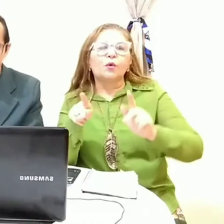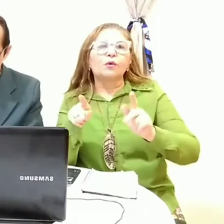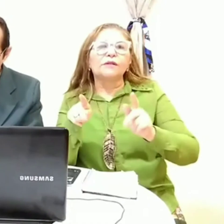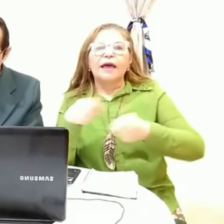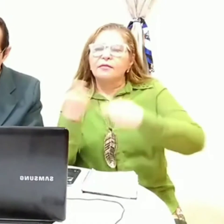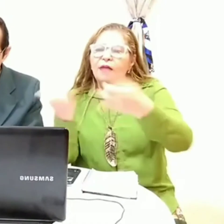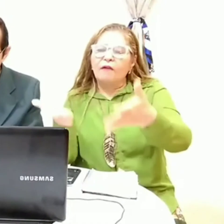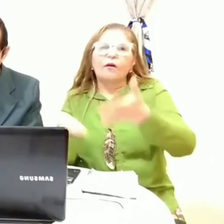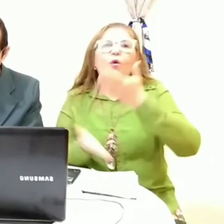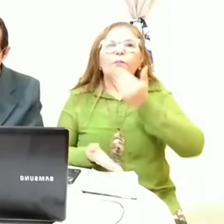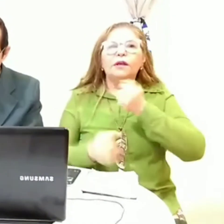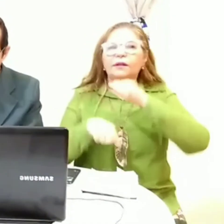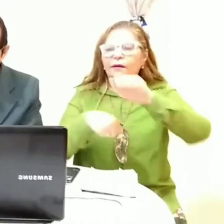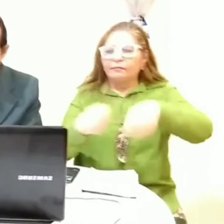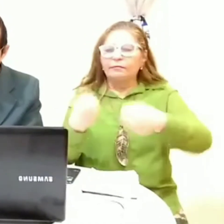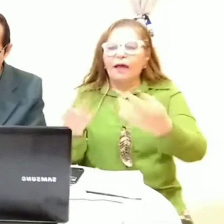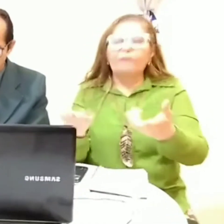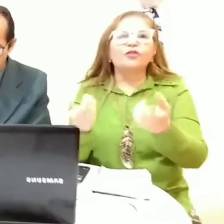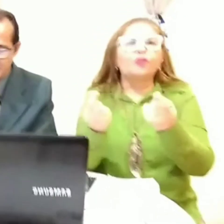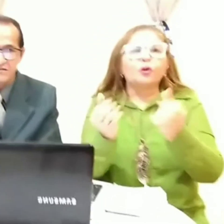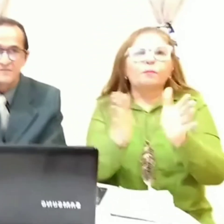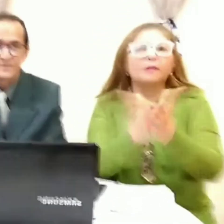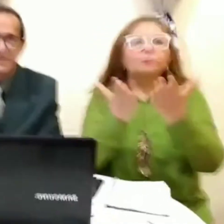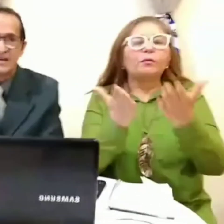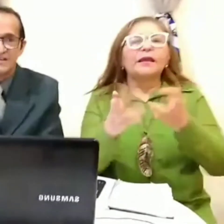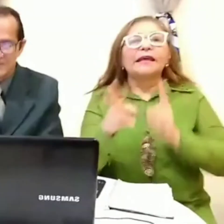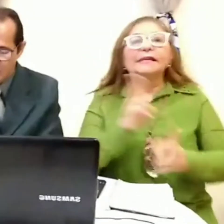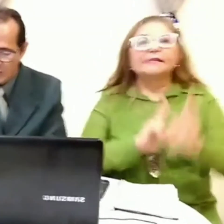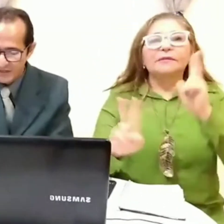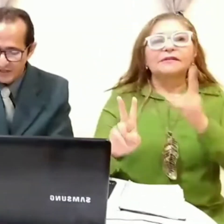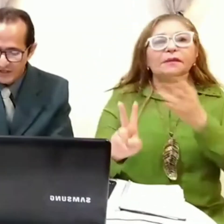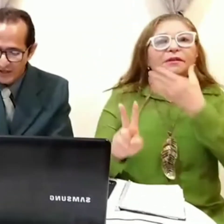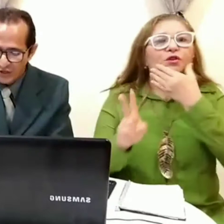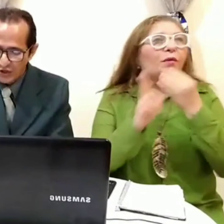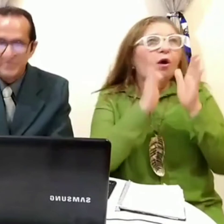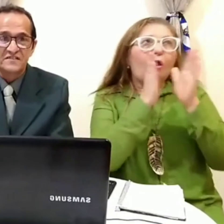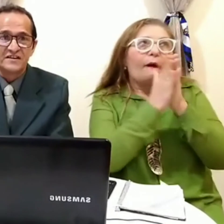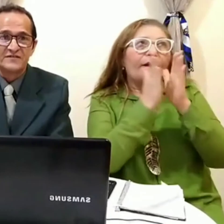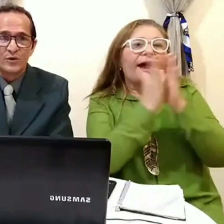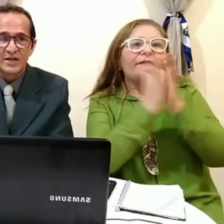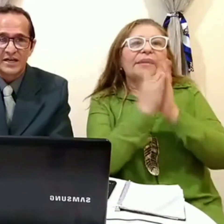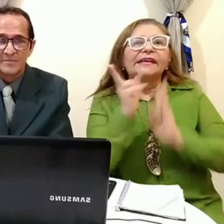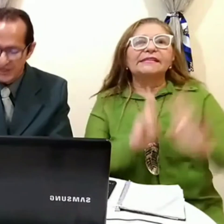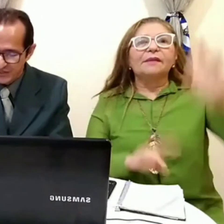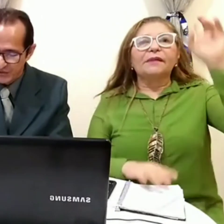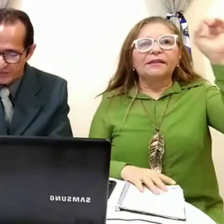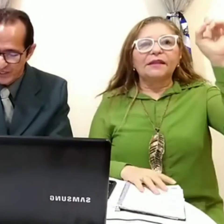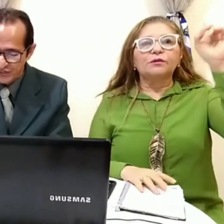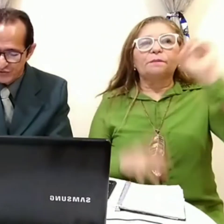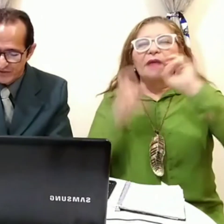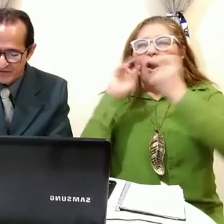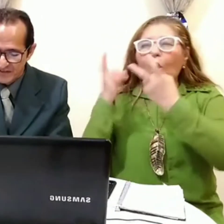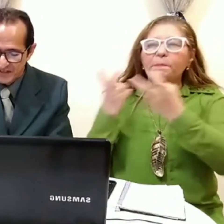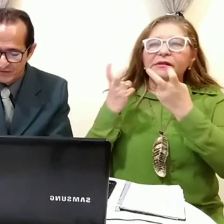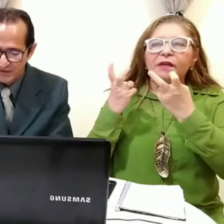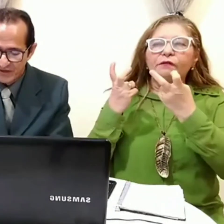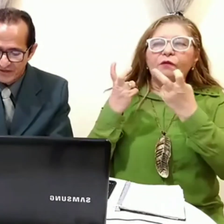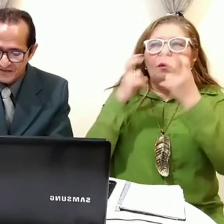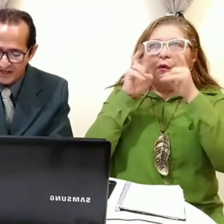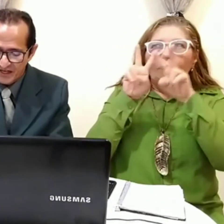povo e de contínuo orava a Deus. Esse homem observou claramente durante uma